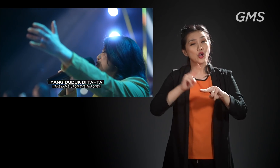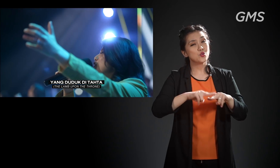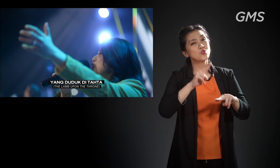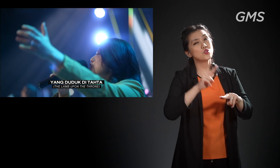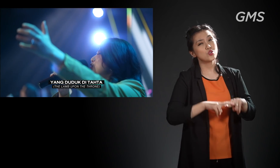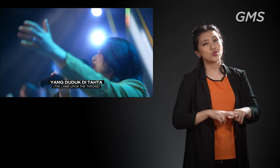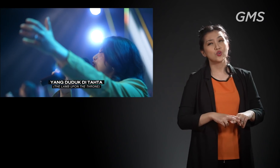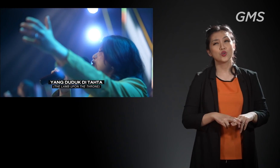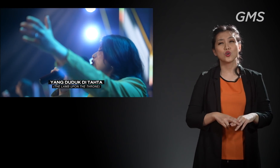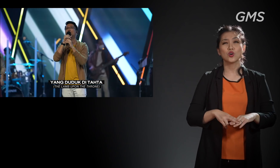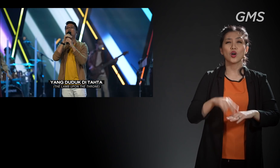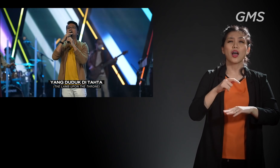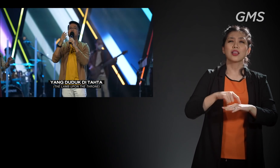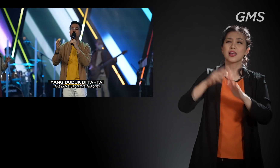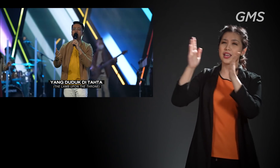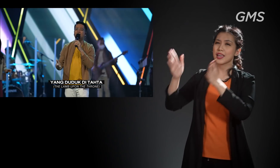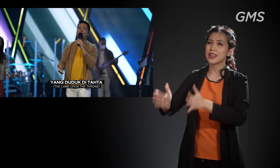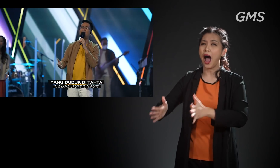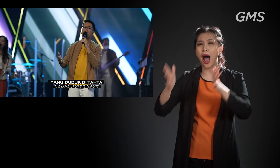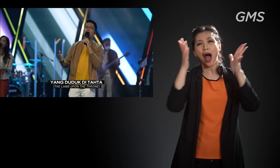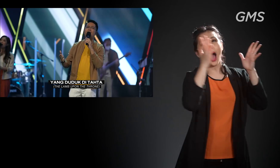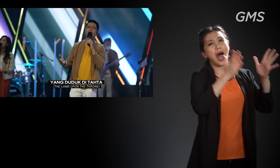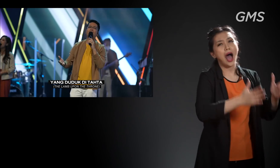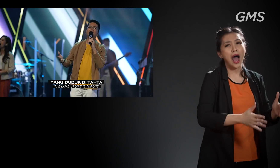yang duduk di